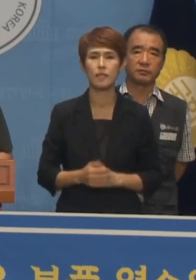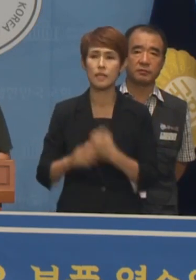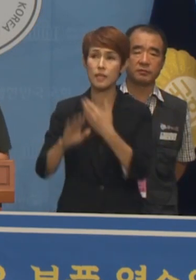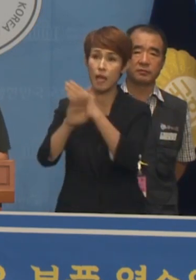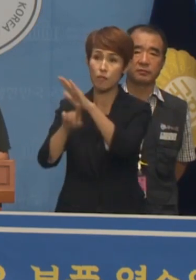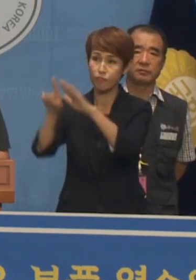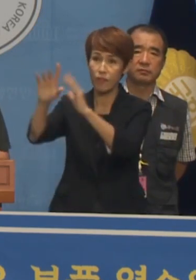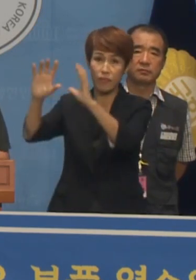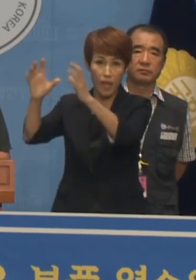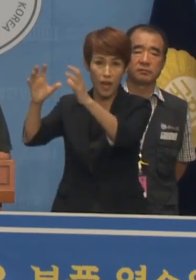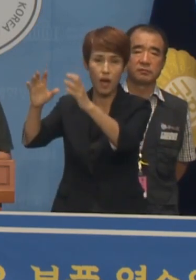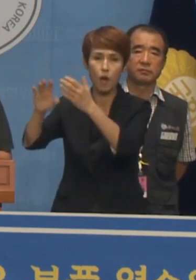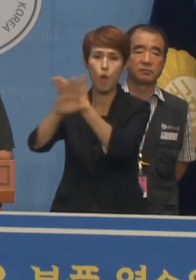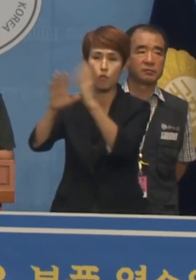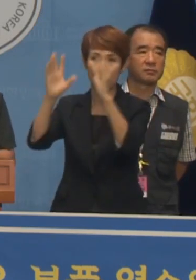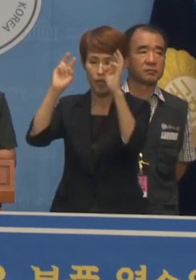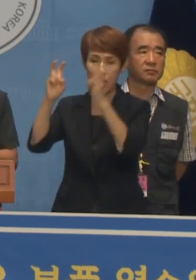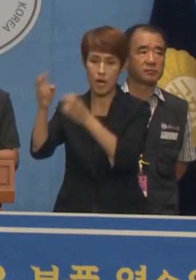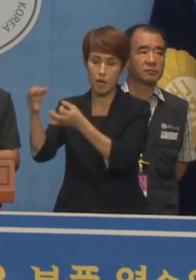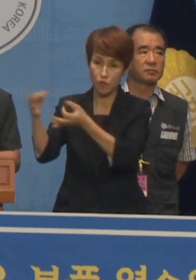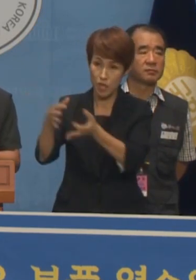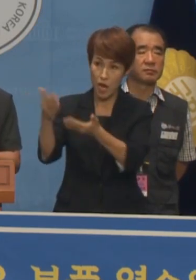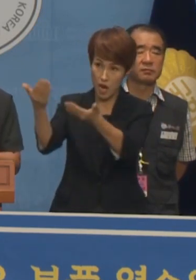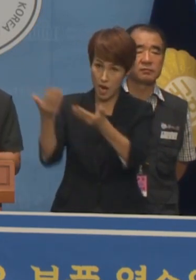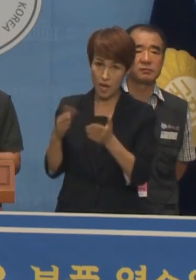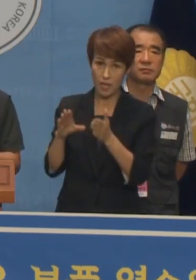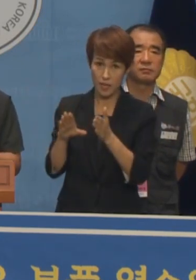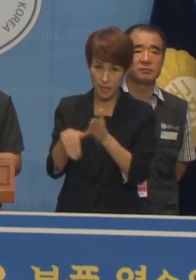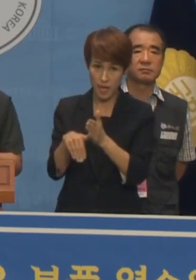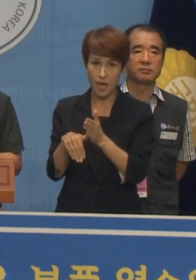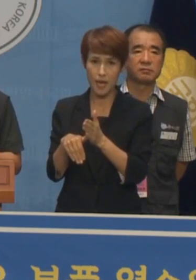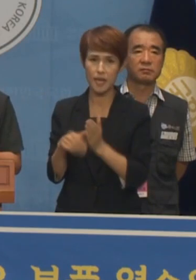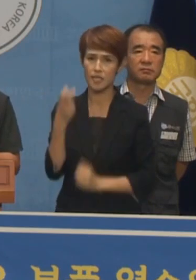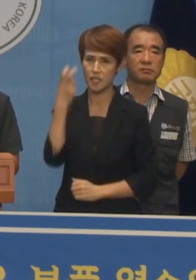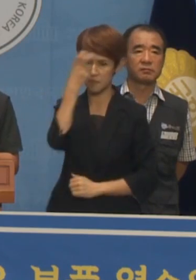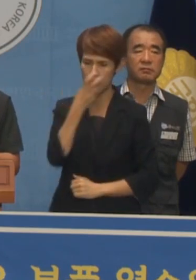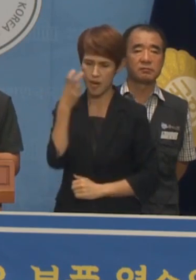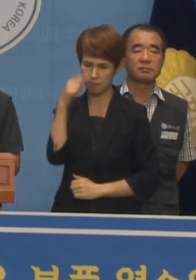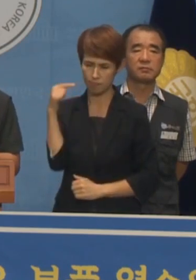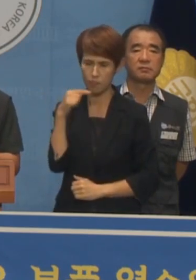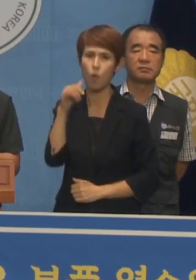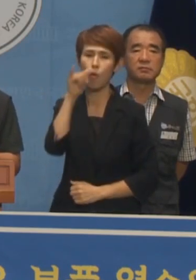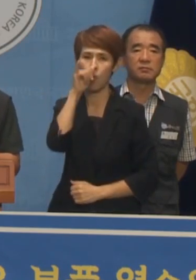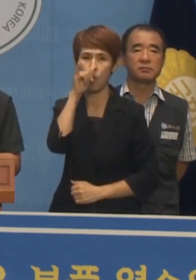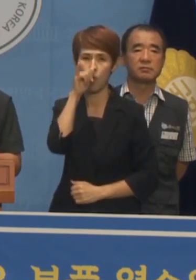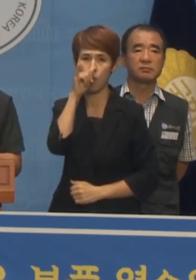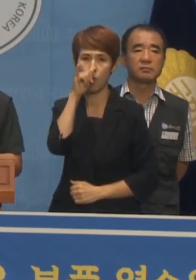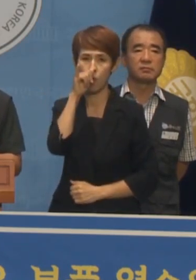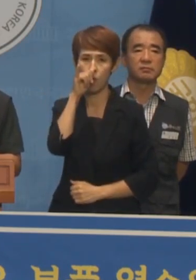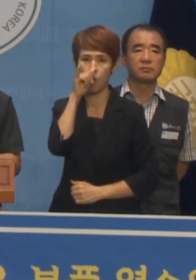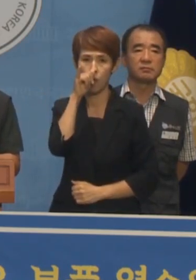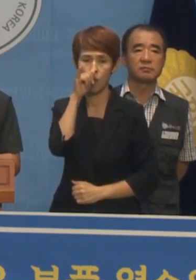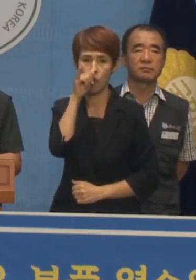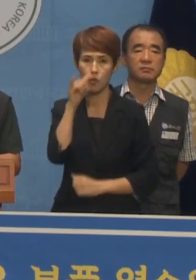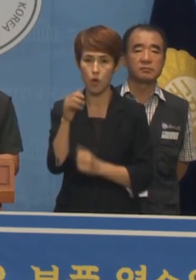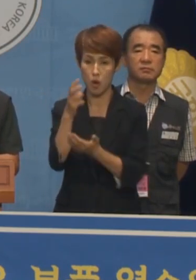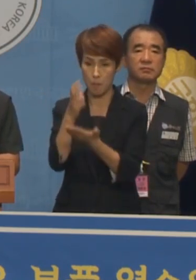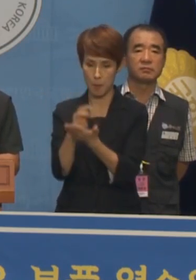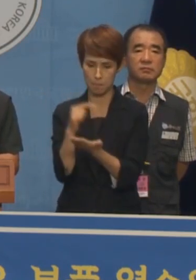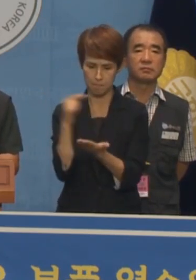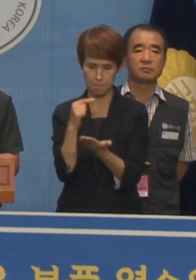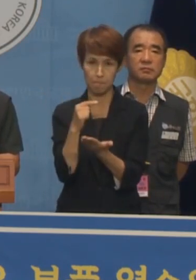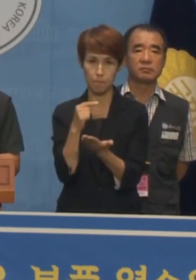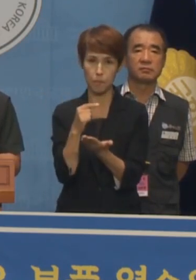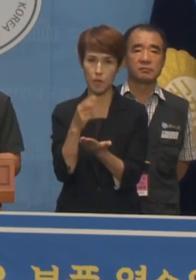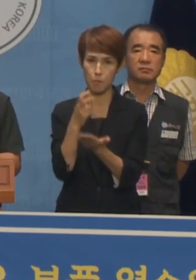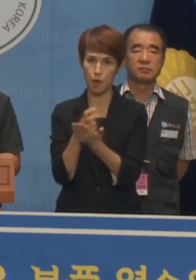국가들은 외투기업을 유치할 때 여기에 대한 철저한 심사를 한다고 합니다. 그리고 또 반면은 관련법을 강화해서